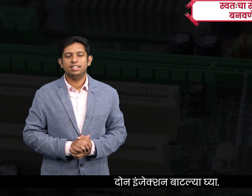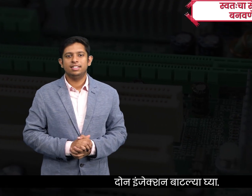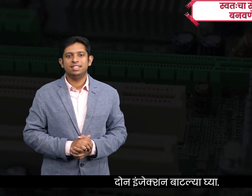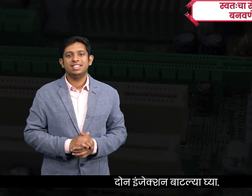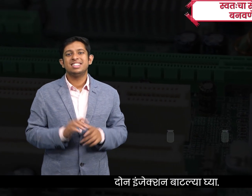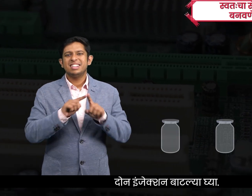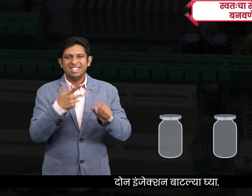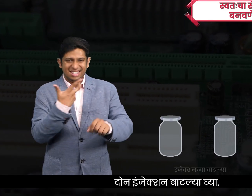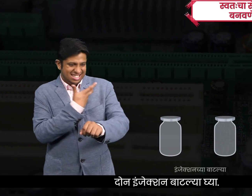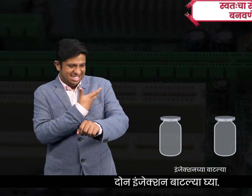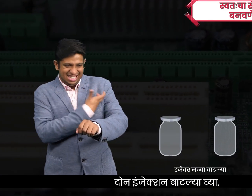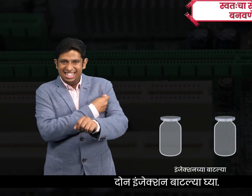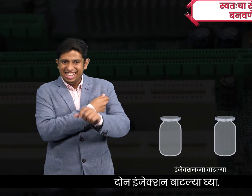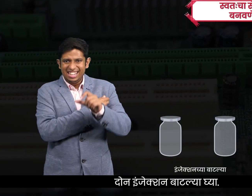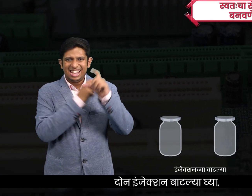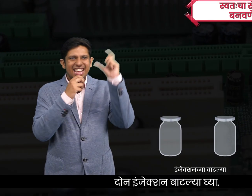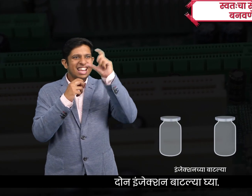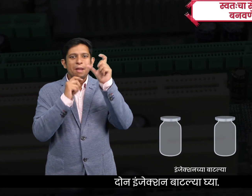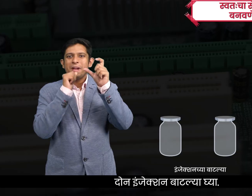दोन इंजेक्शन बाटल्या घ्या.